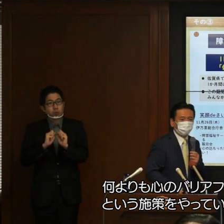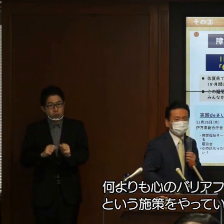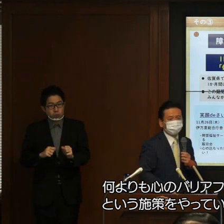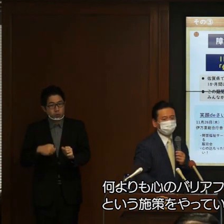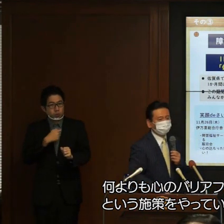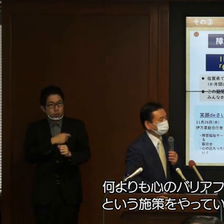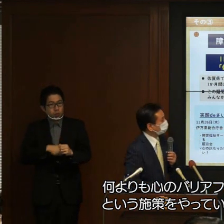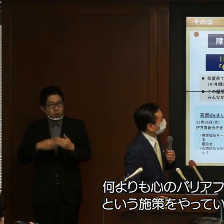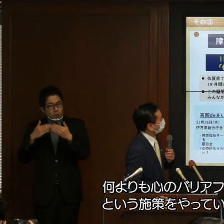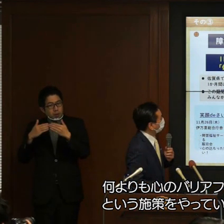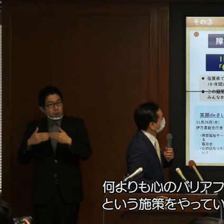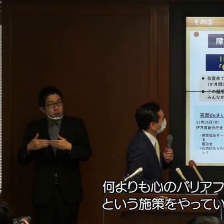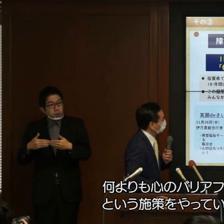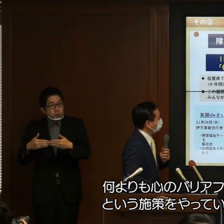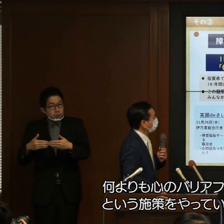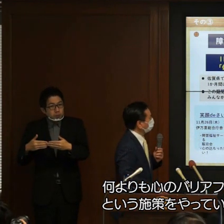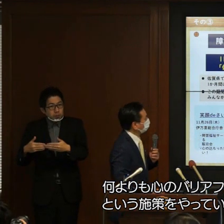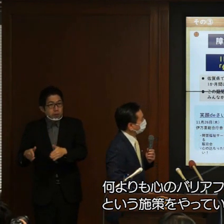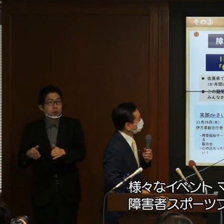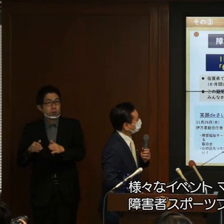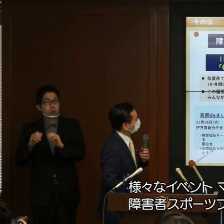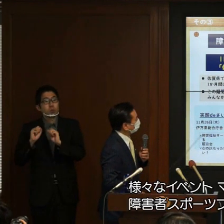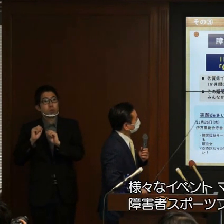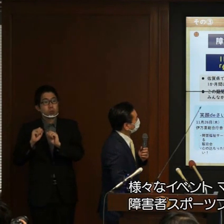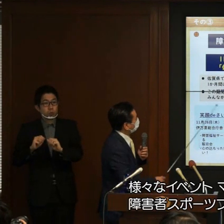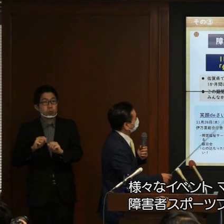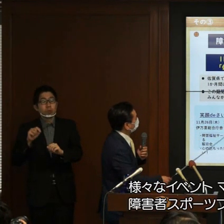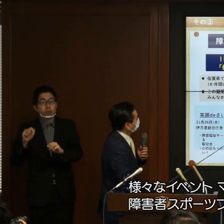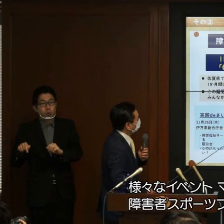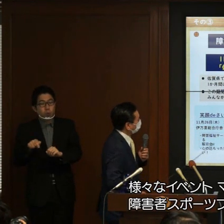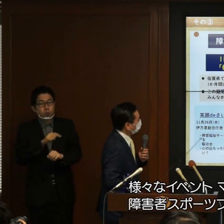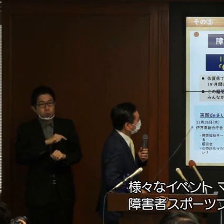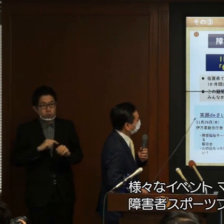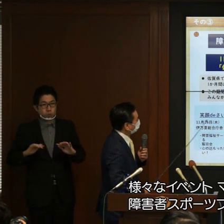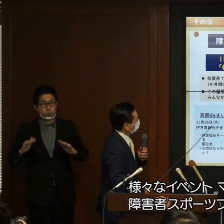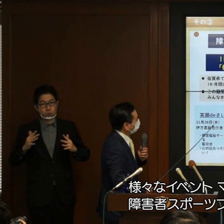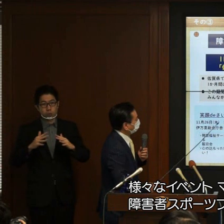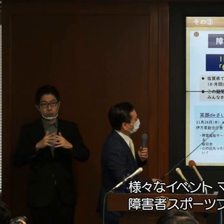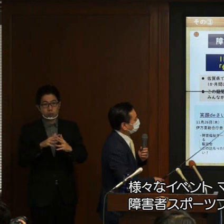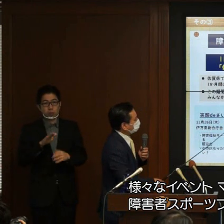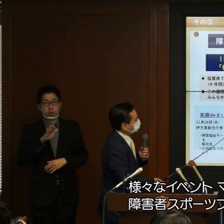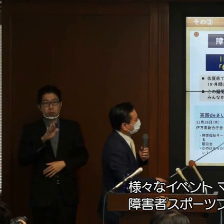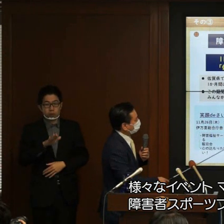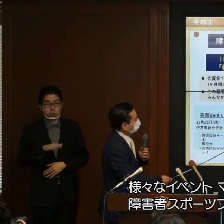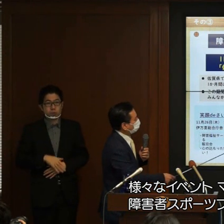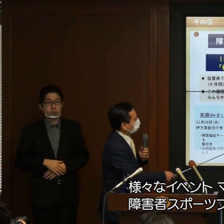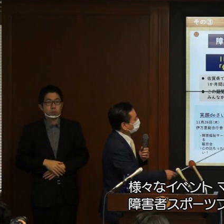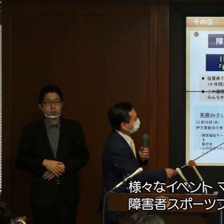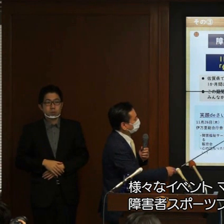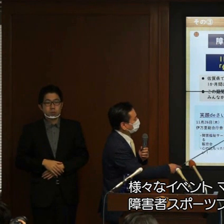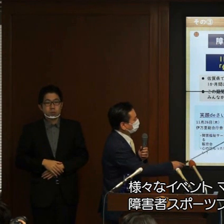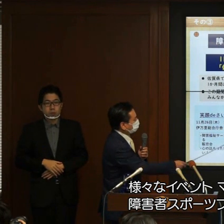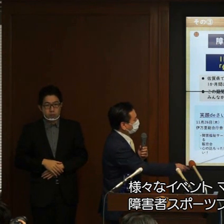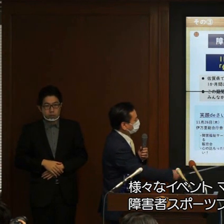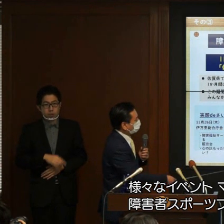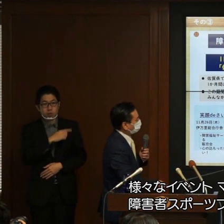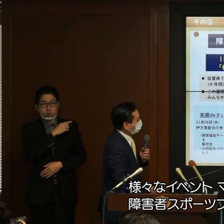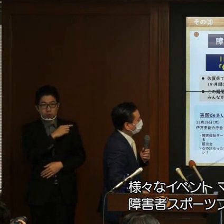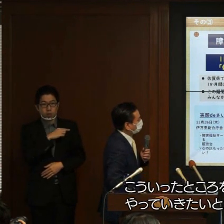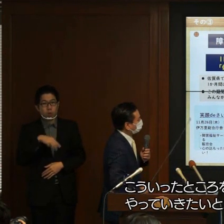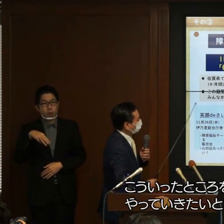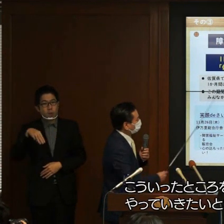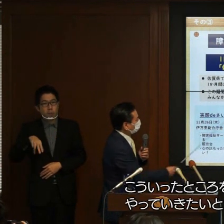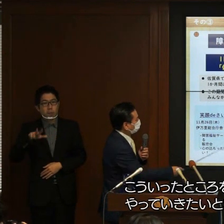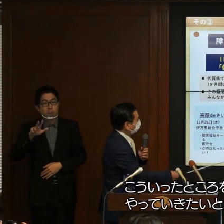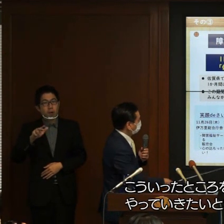を撤廃していくという政策をやっているわけですけれども、さまざまなイベント、マルシェですとか障害者スポーツフェスだと